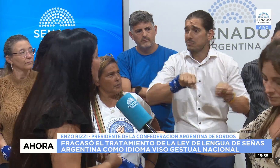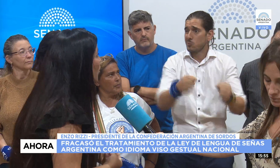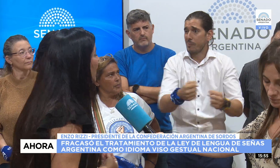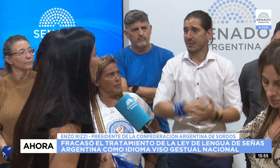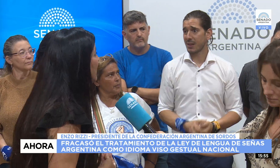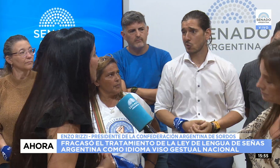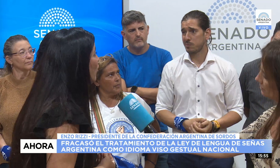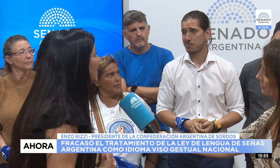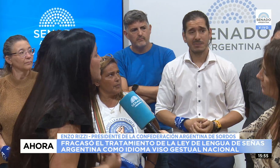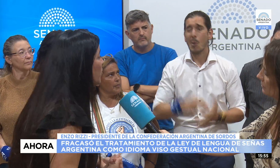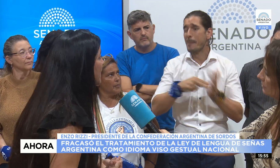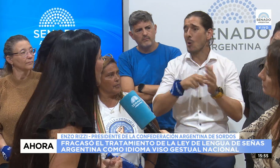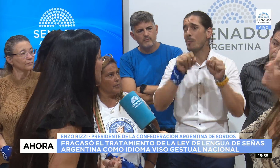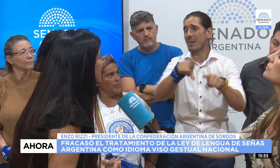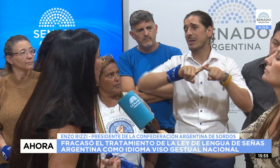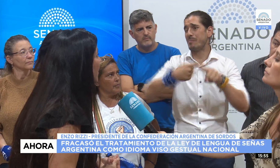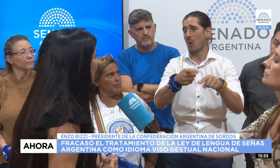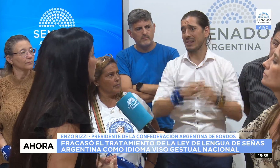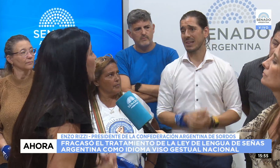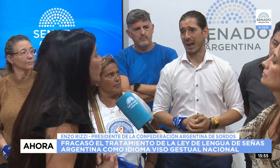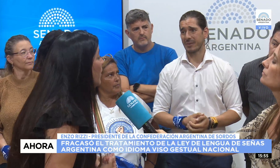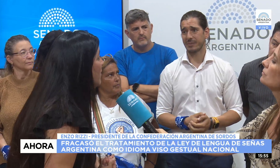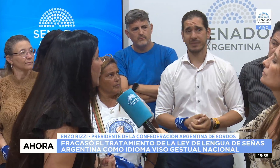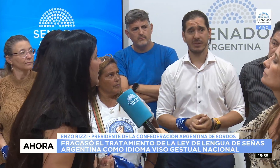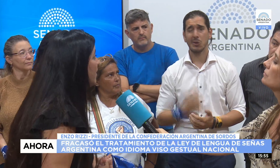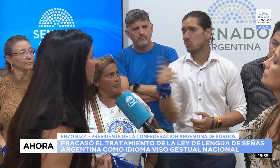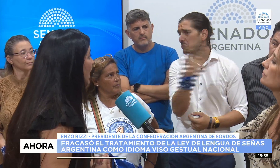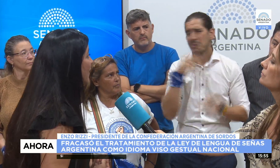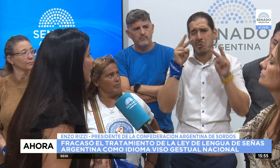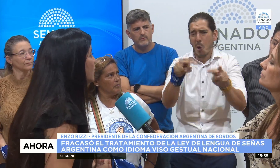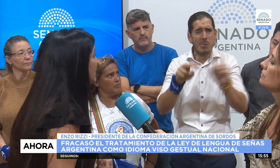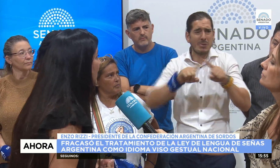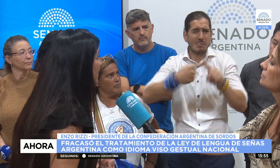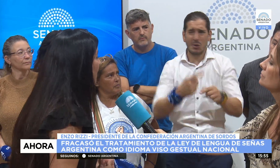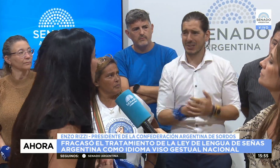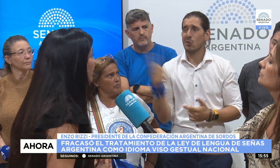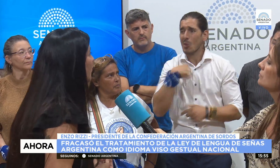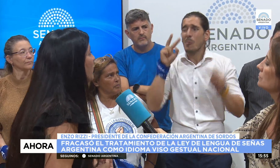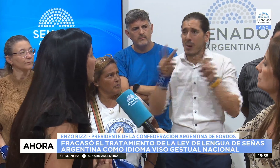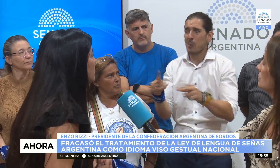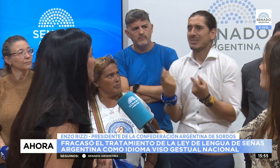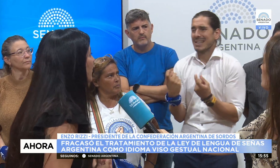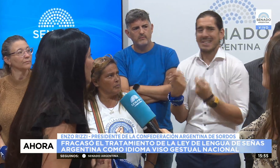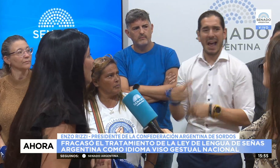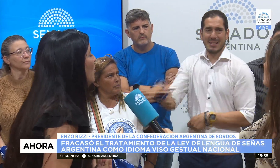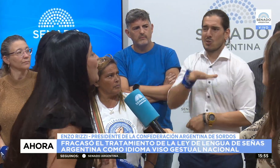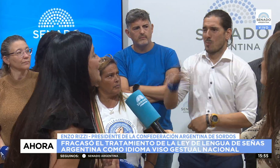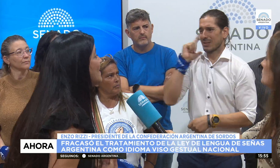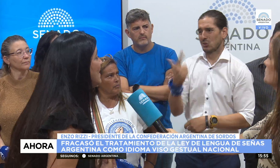viáticos para poder estar hoy y suspendieron la sesión por un problema político. La verdad que no se entiende, no vemos que es un tema político, vemos la necesidad